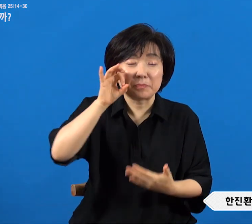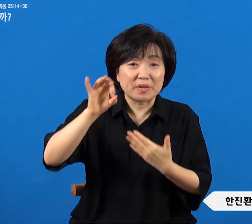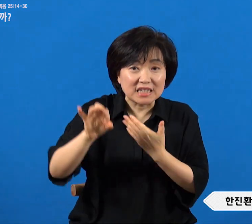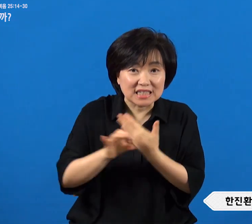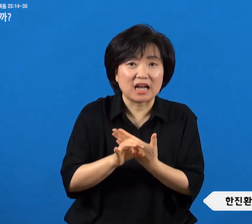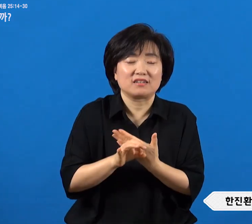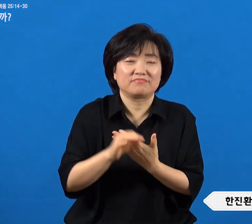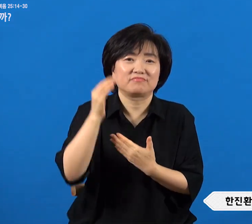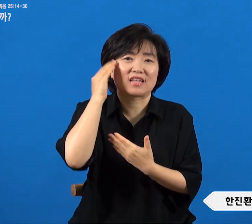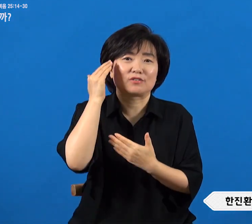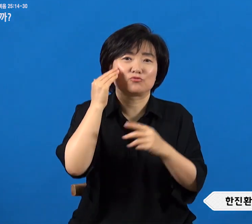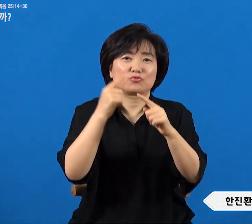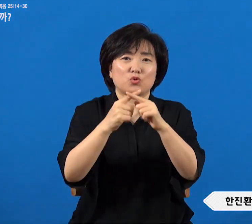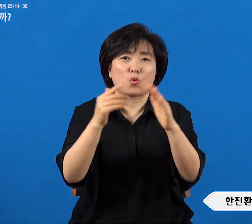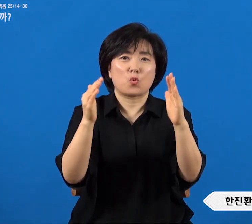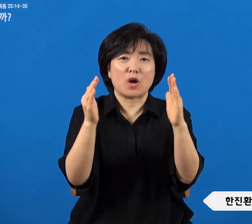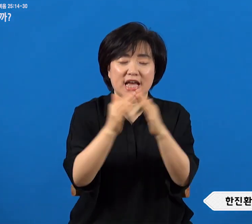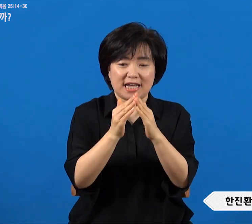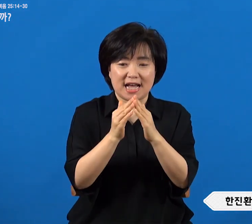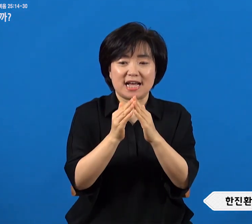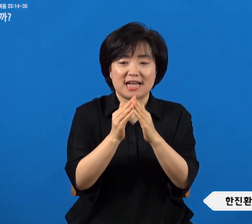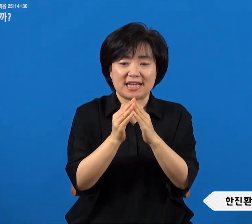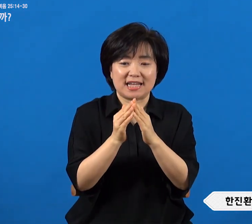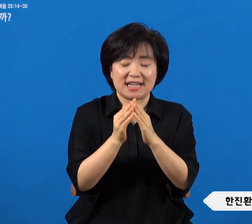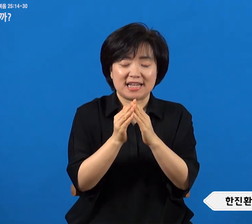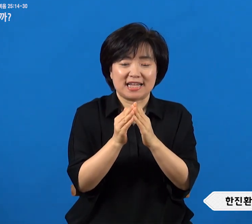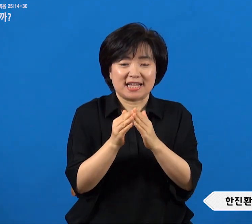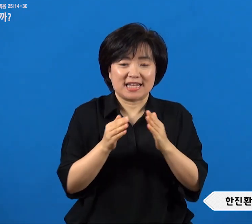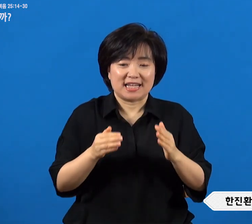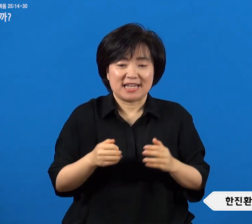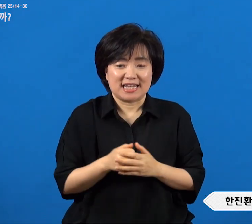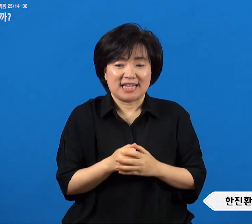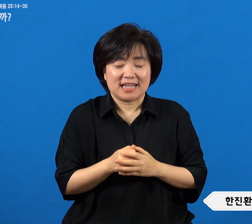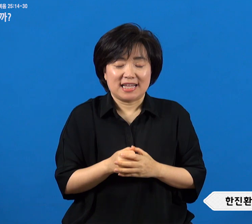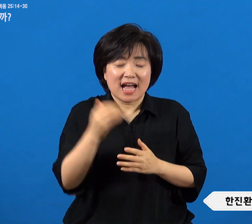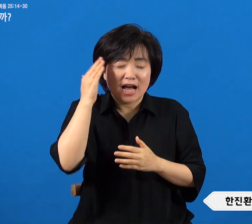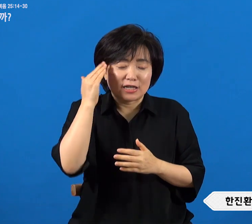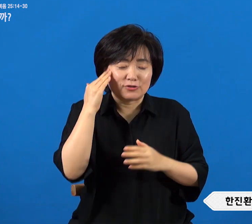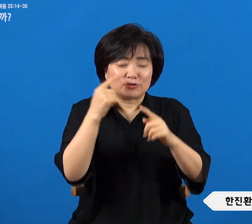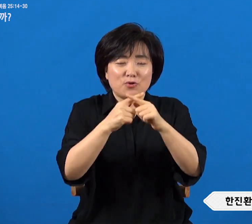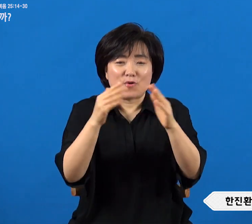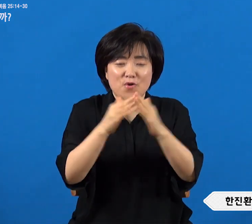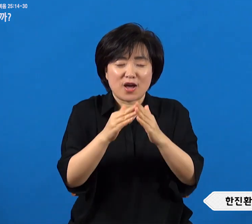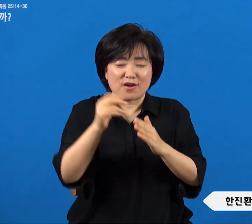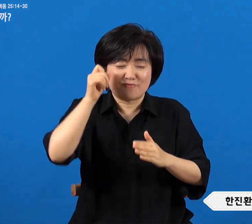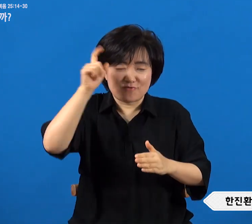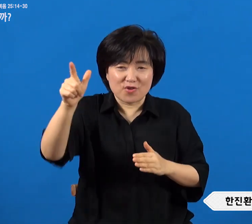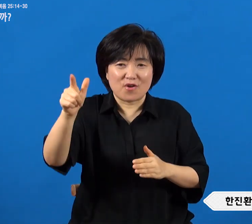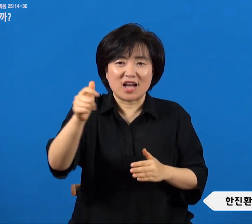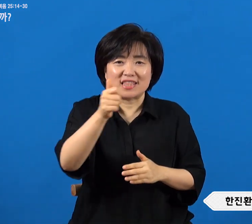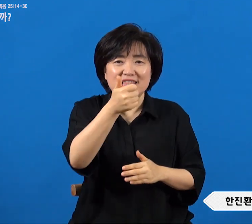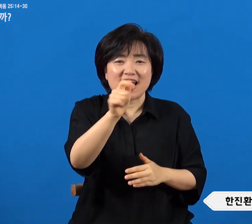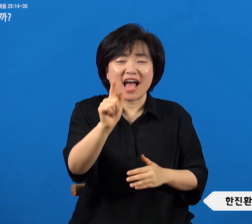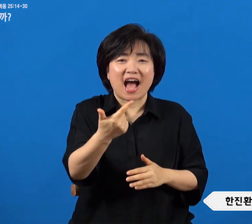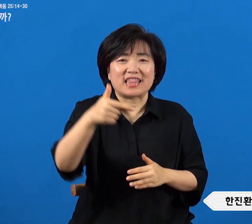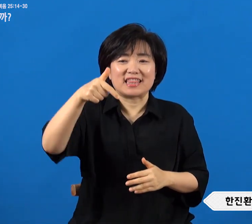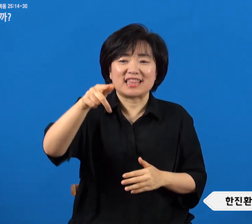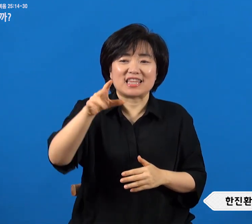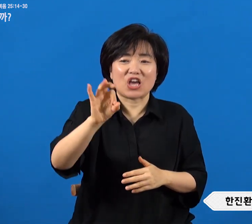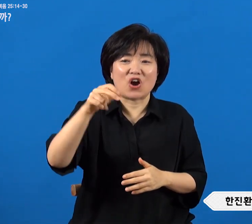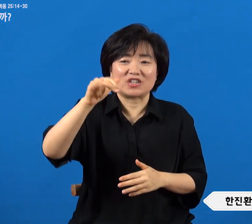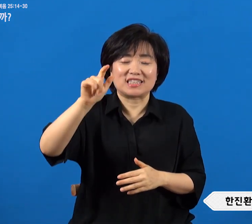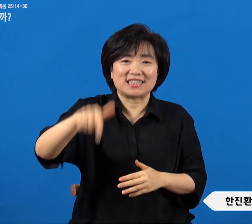만약에 한국 교회가 나온 위대한 성자 한경직 목사님하고 또 서문교회 주일학교